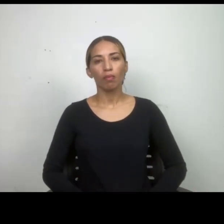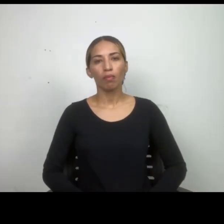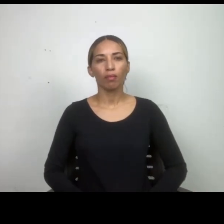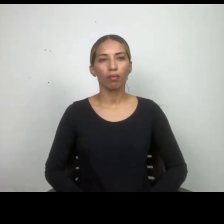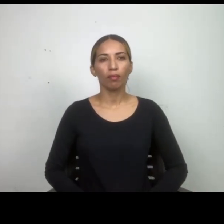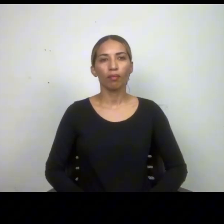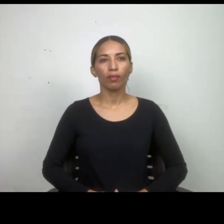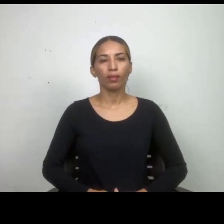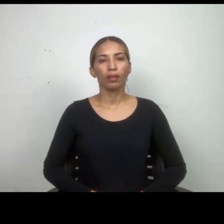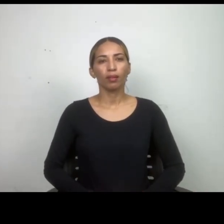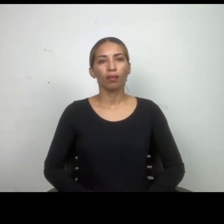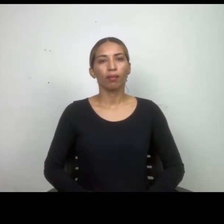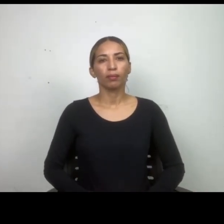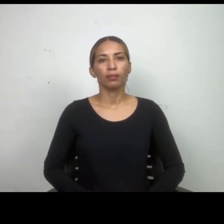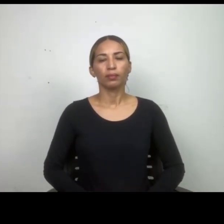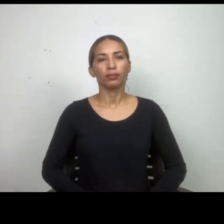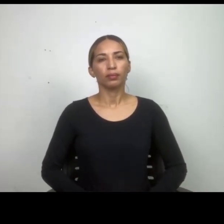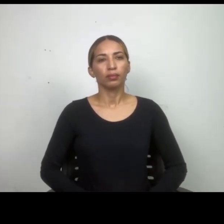bem.